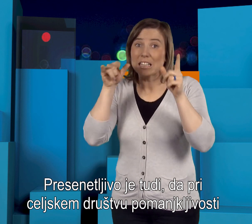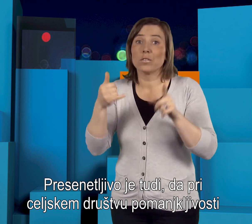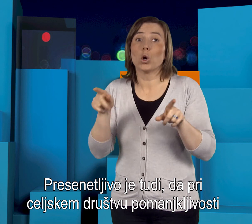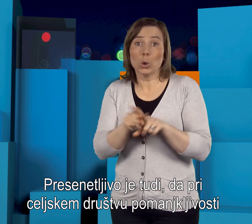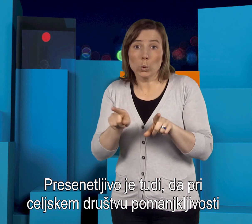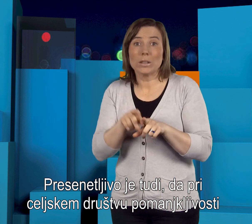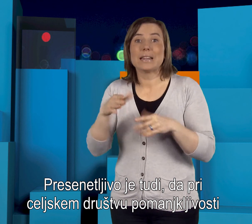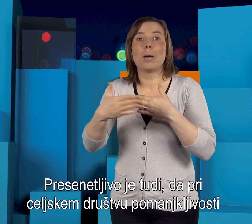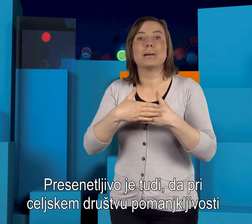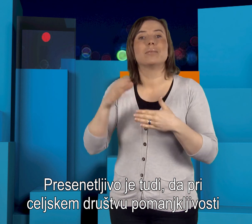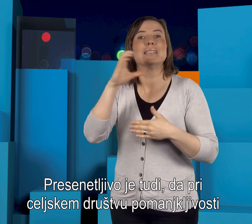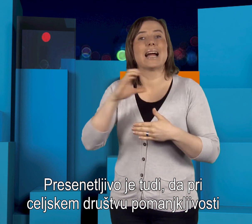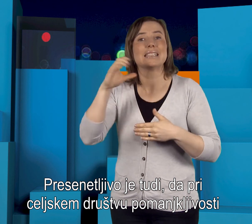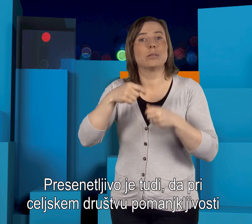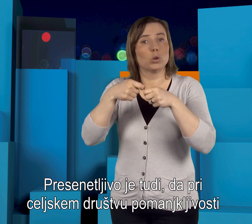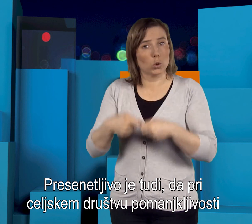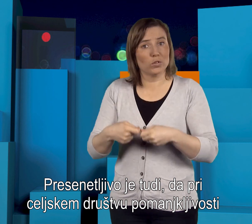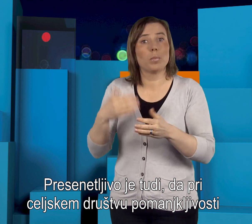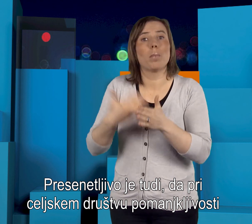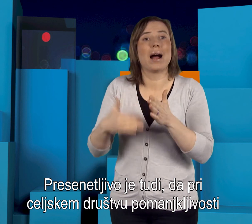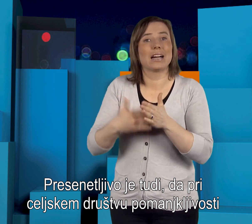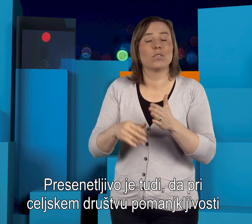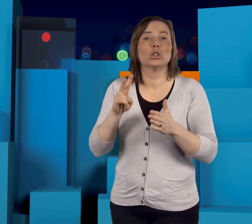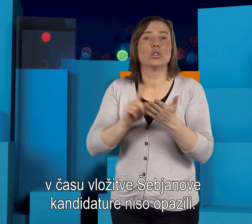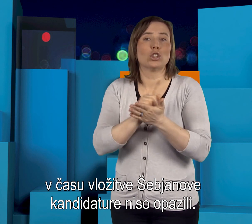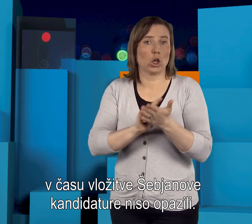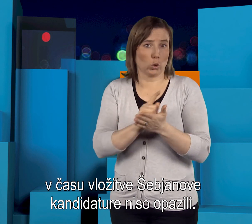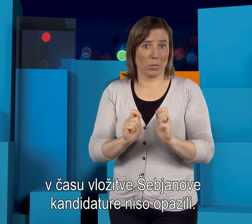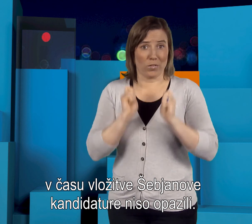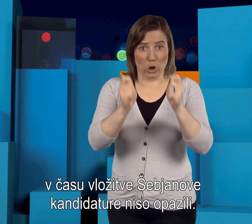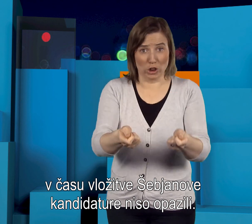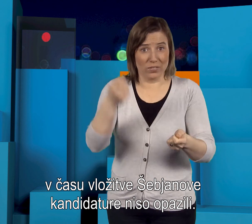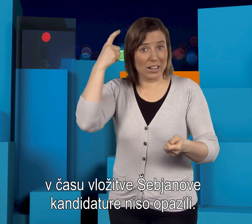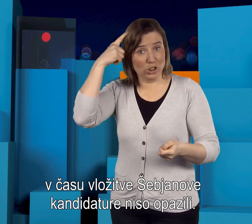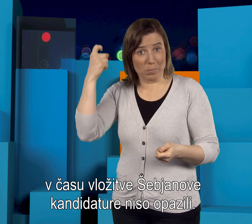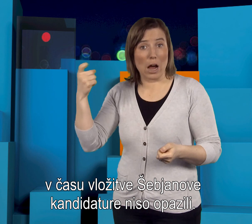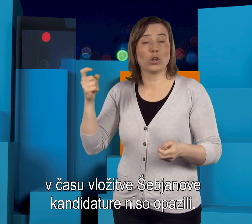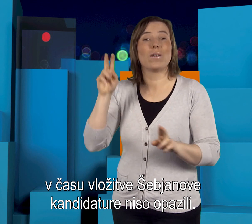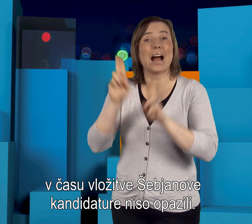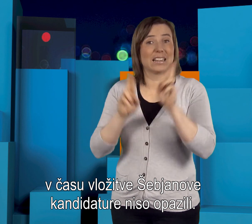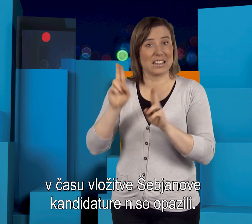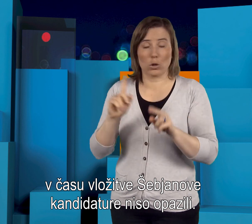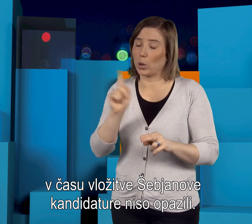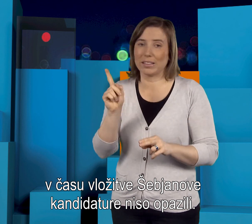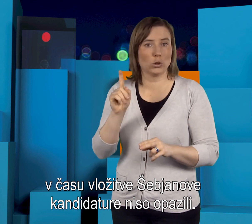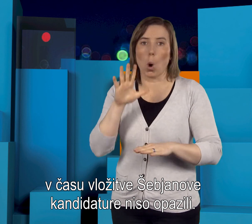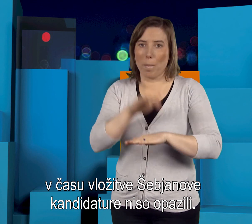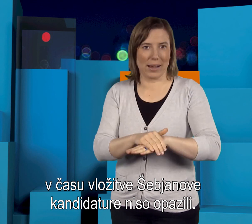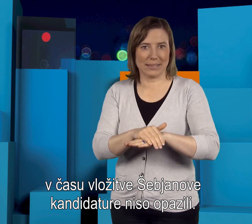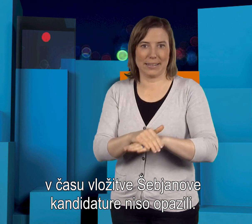Presenetljivo je tudi, da pri celjskem društvu pomanjkljivosti v času vložitve Šebjanove kandidature niso opazili.